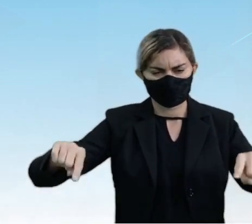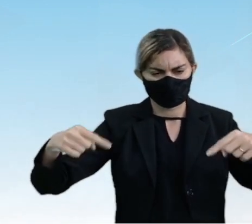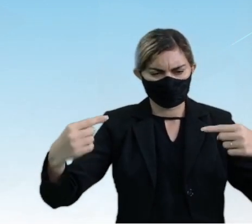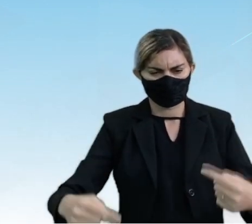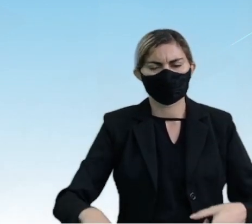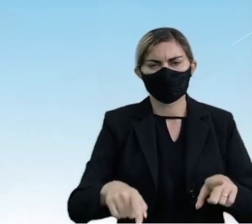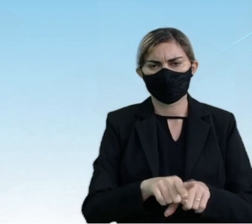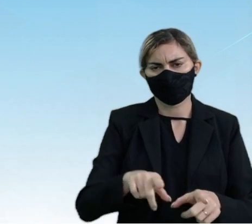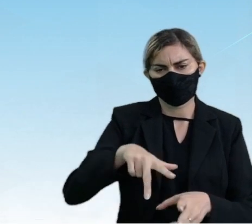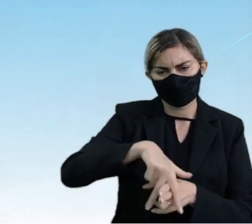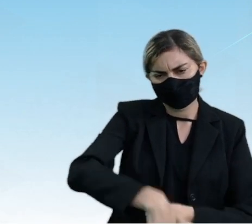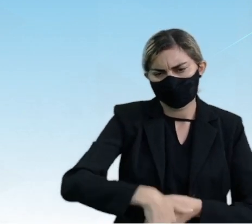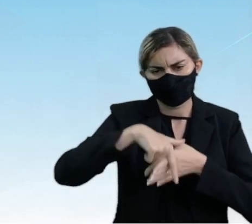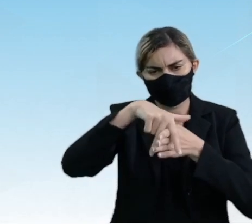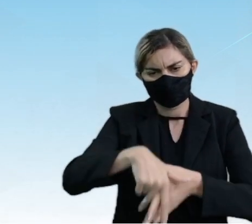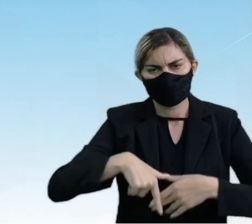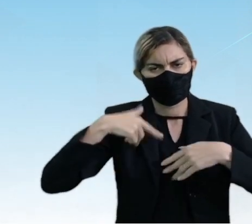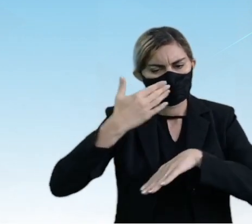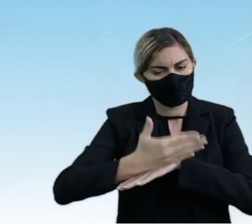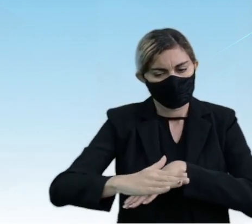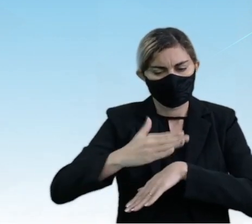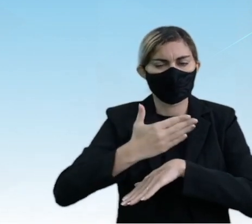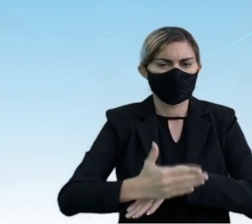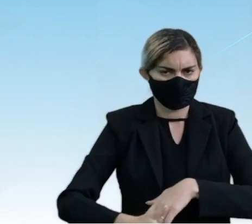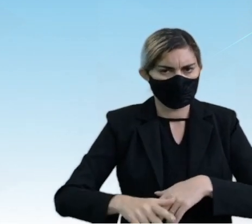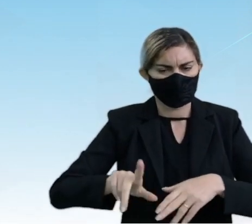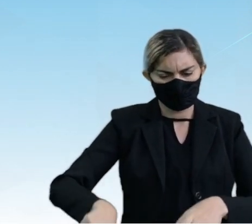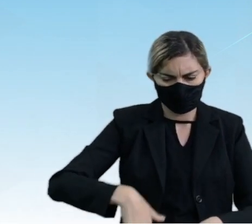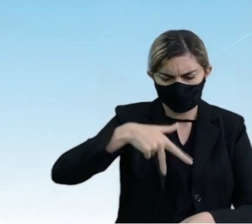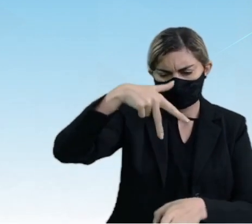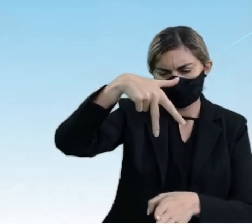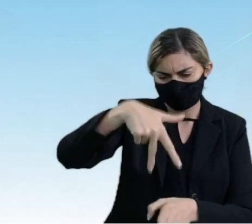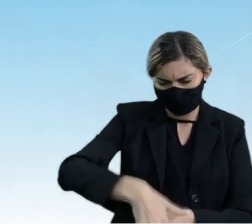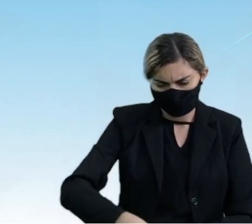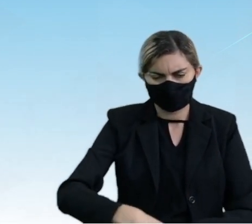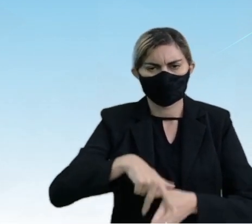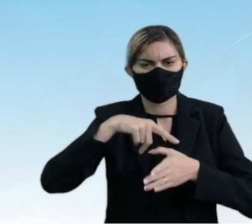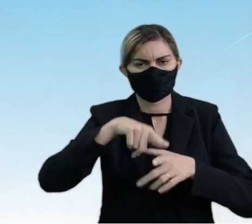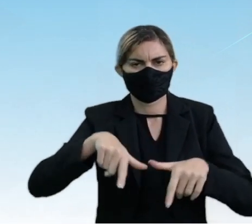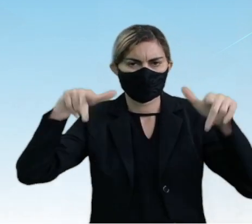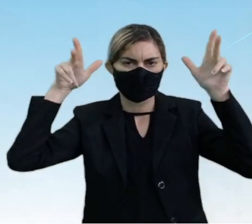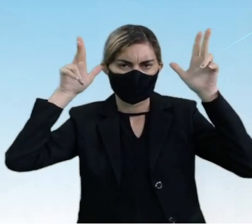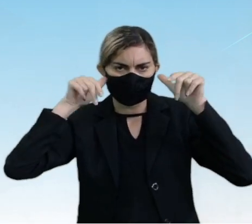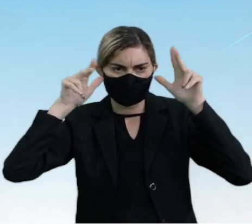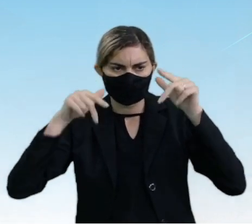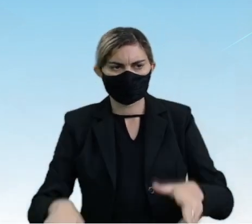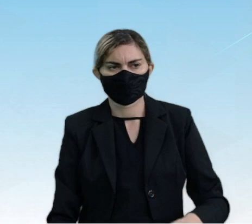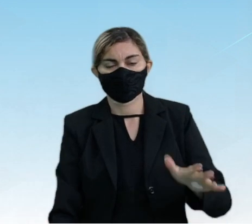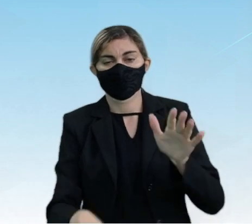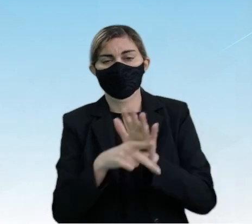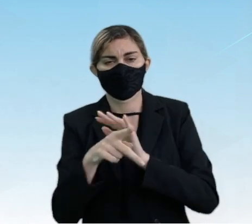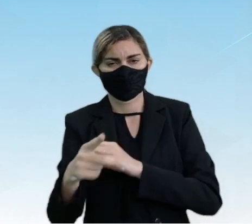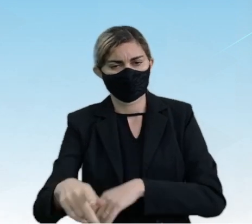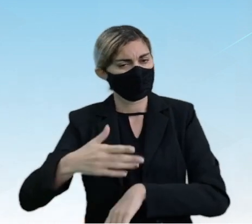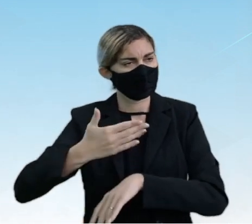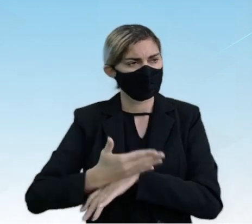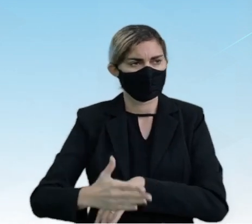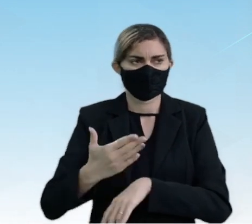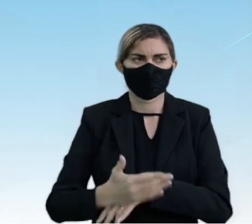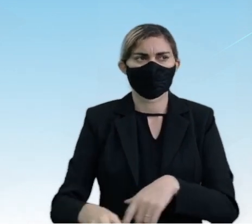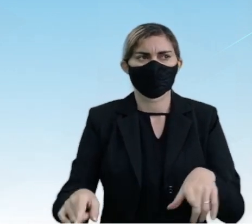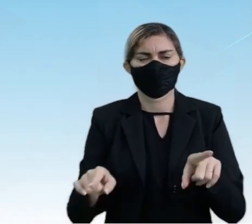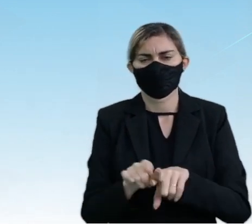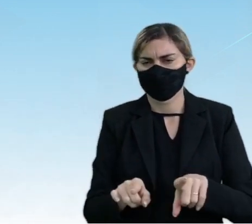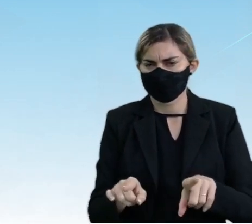batalhas, né, dentro do processo de treino da ginástica, o ato de montar e desmontar fazia parte, né, do treinamento também.